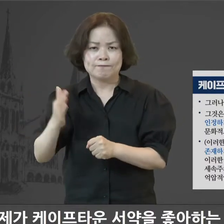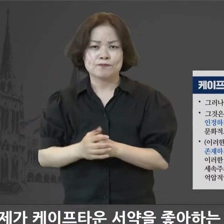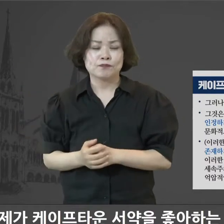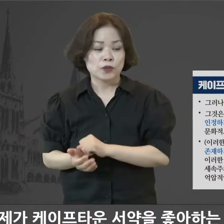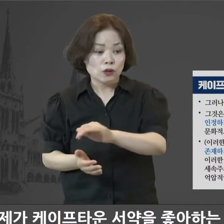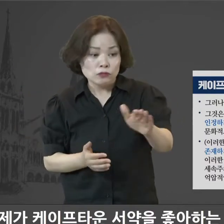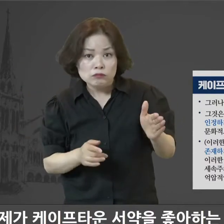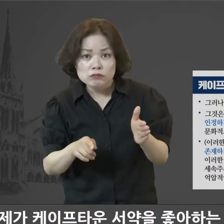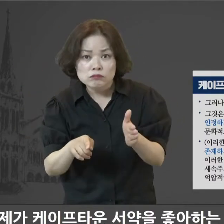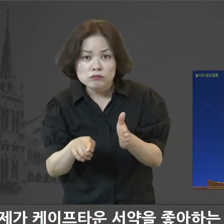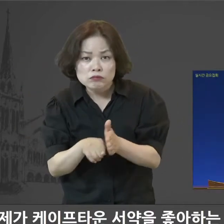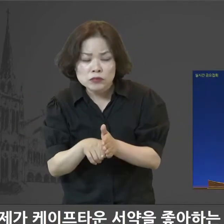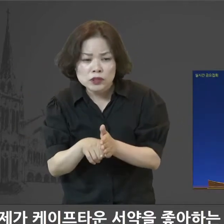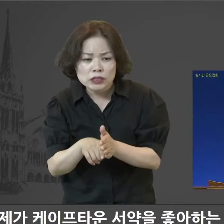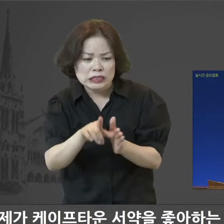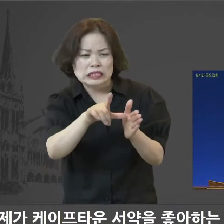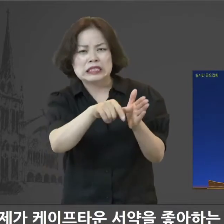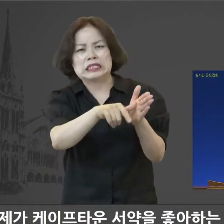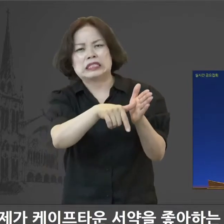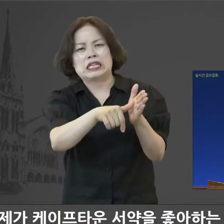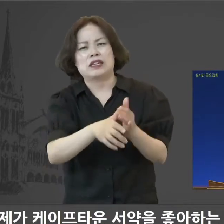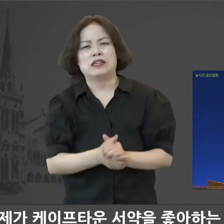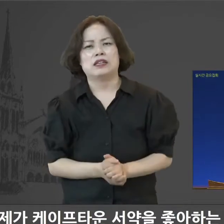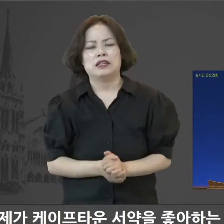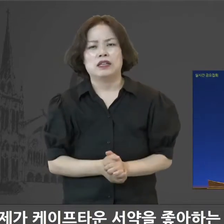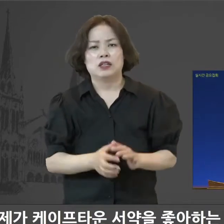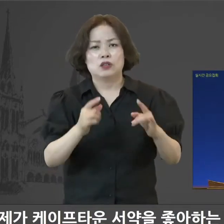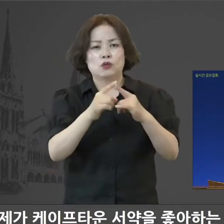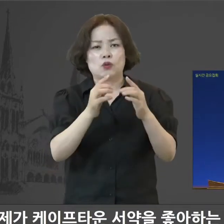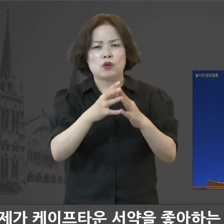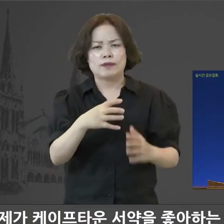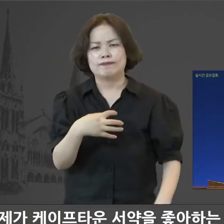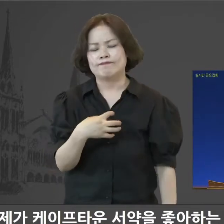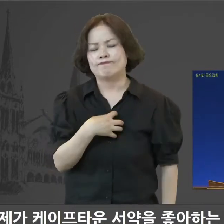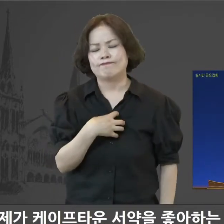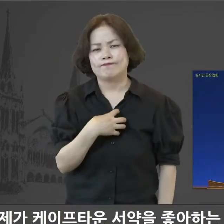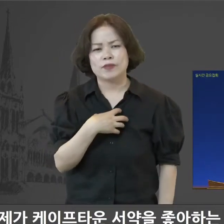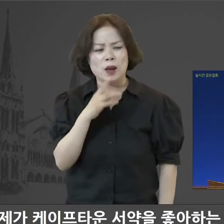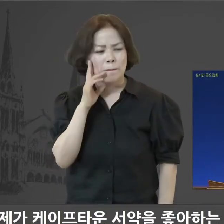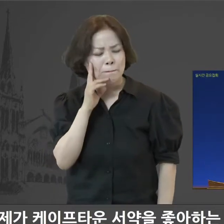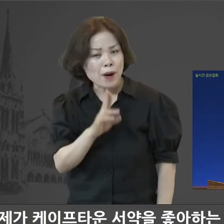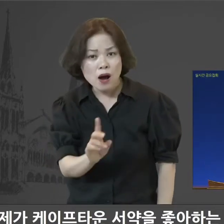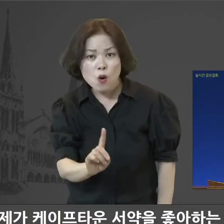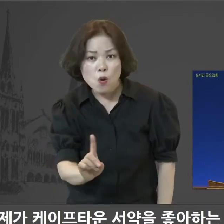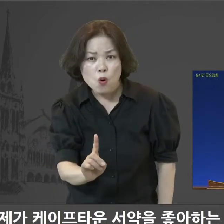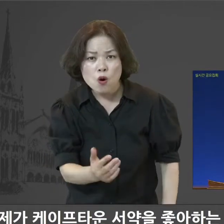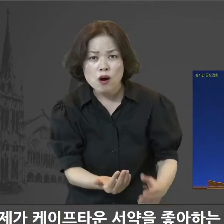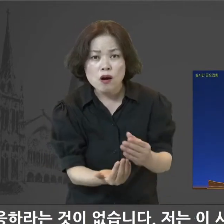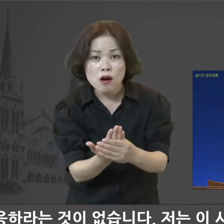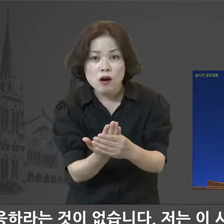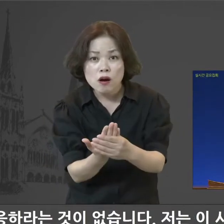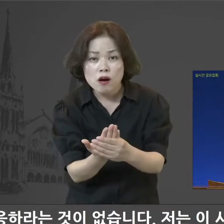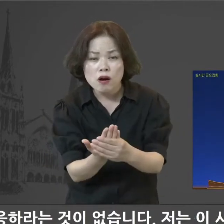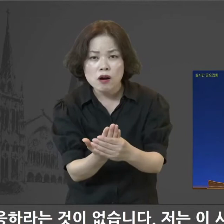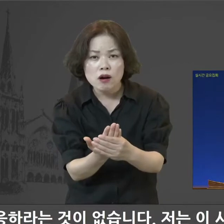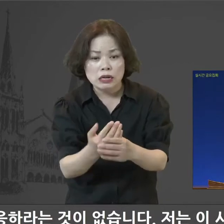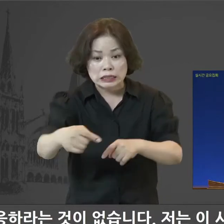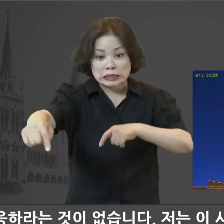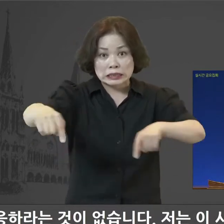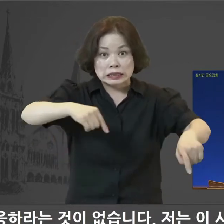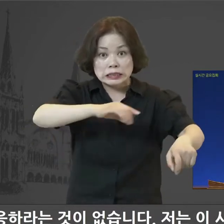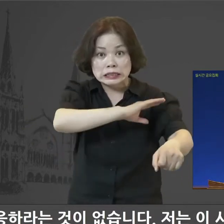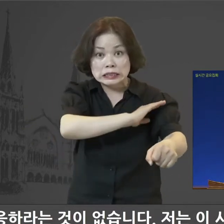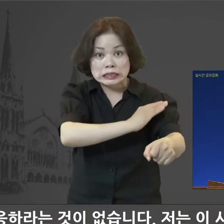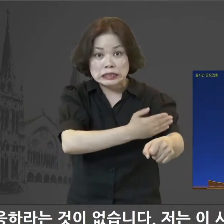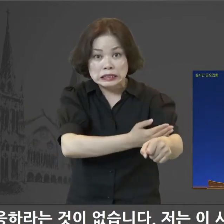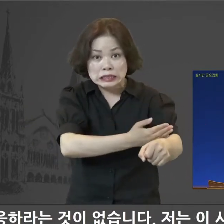잊습니다. 그러니까 저는 이 시대의 교회의 위기나 비참함은 어디서 오냐면 정권이나